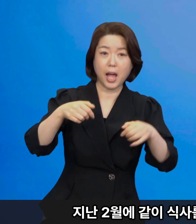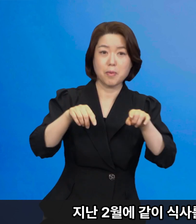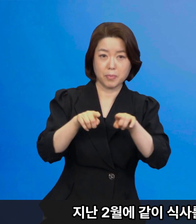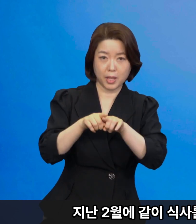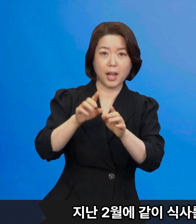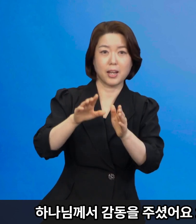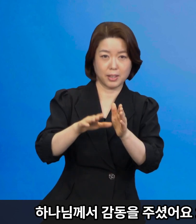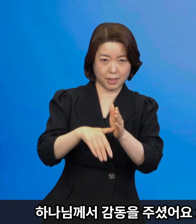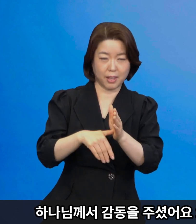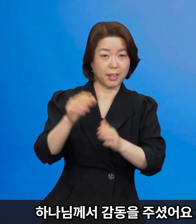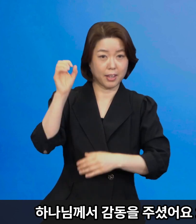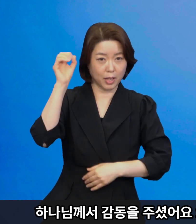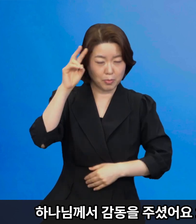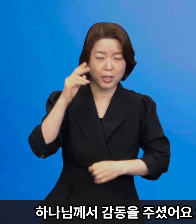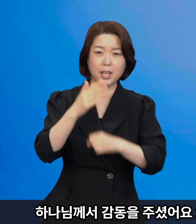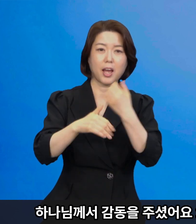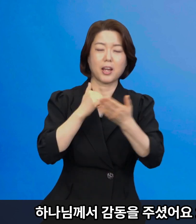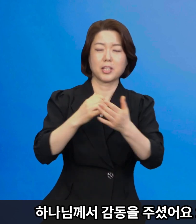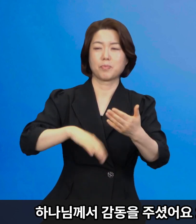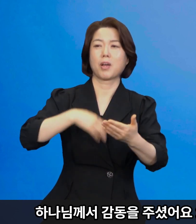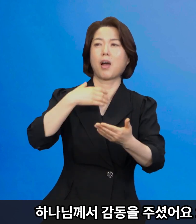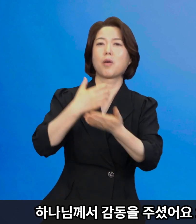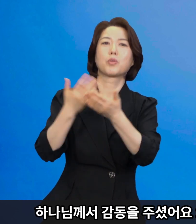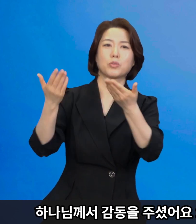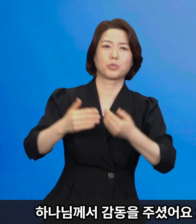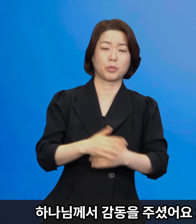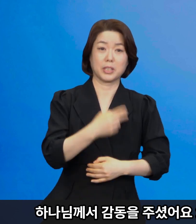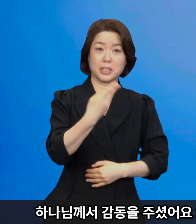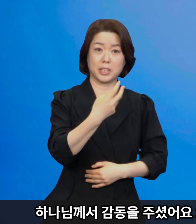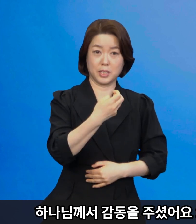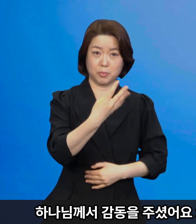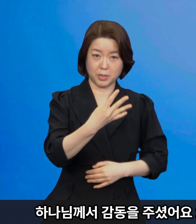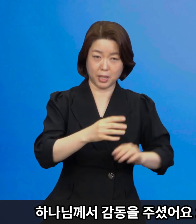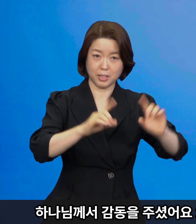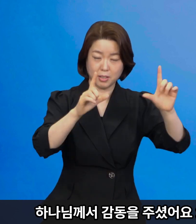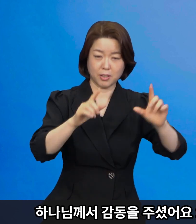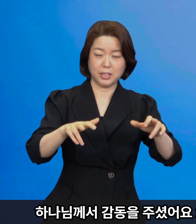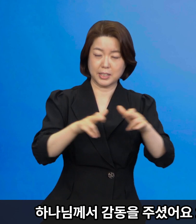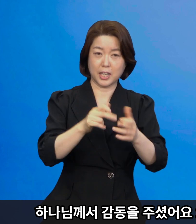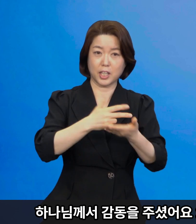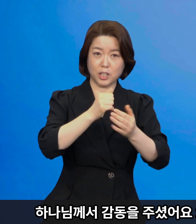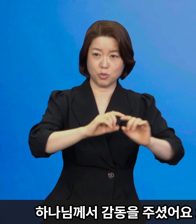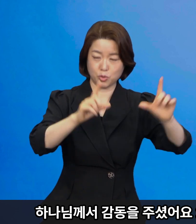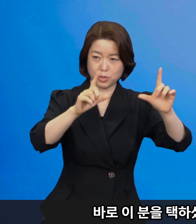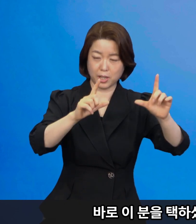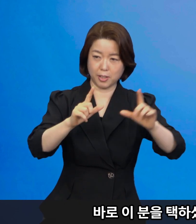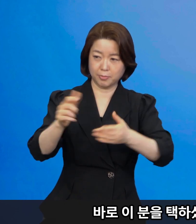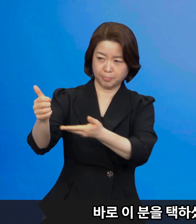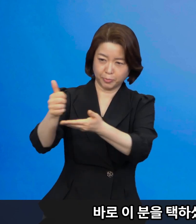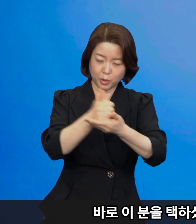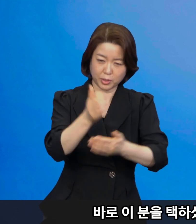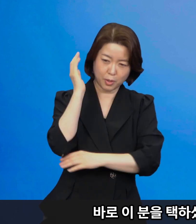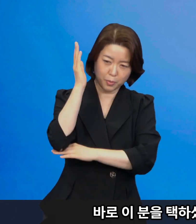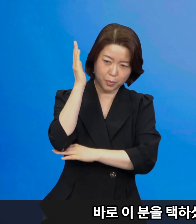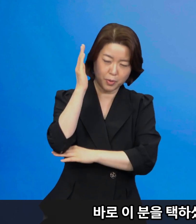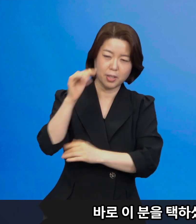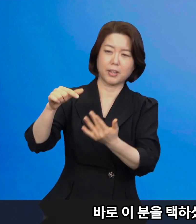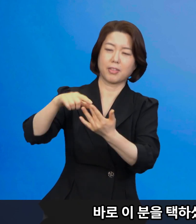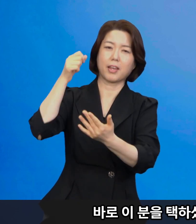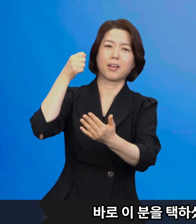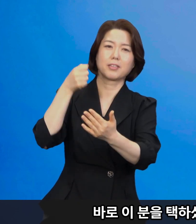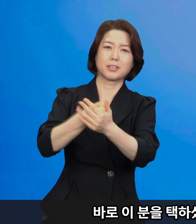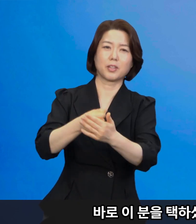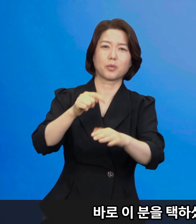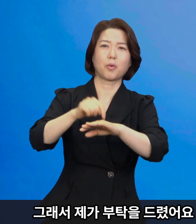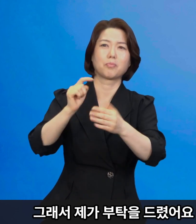중에 하나님께서 감동을 주셨어요. 2024년도 장애인 주일에 메신저로 바로 이분을 택하셨다라는